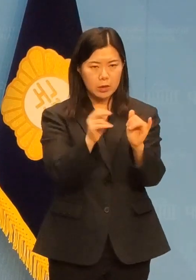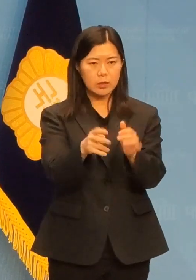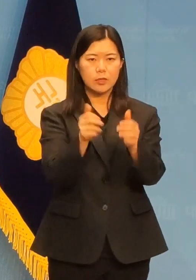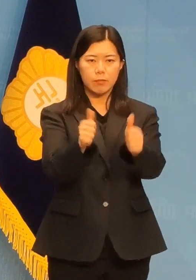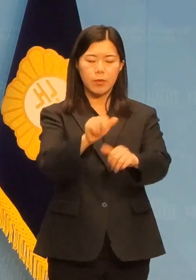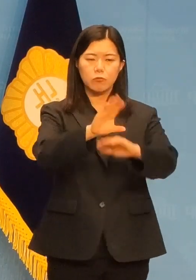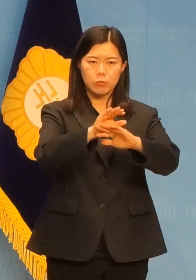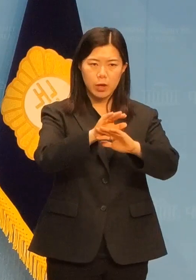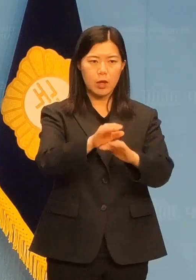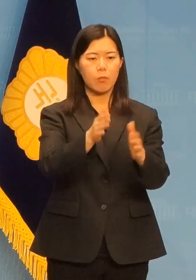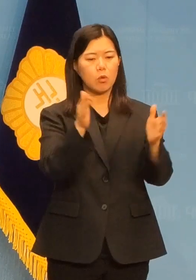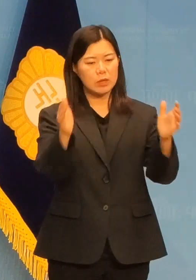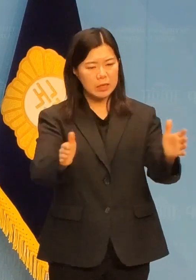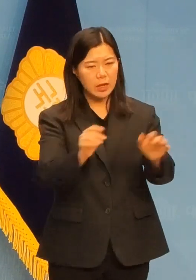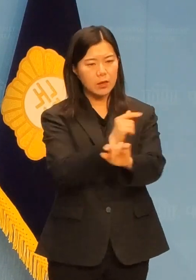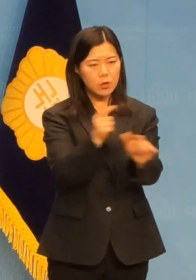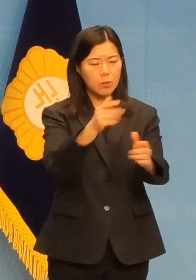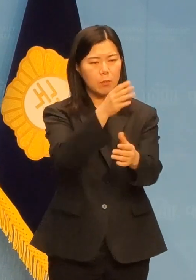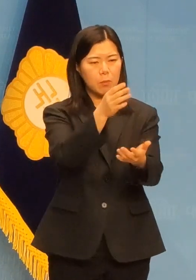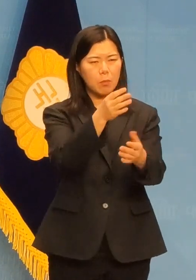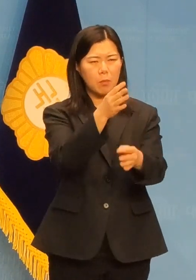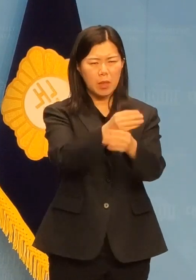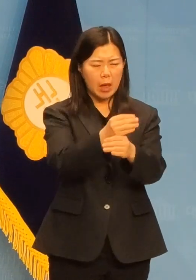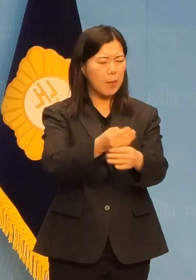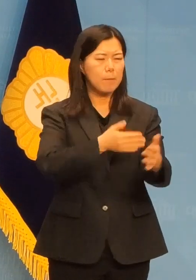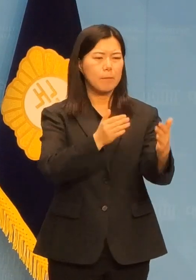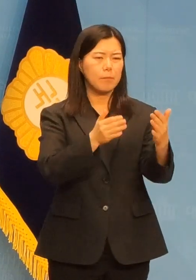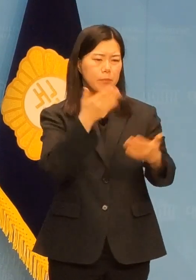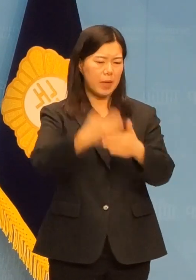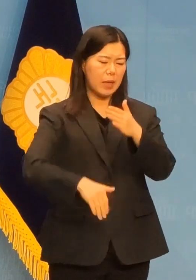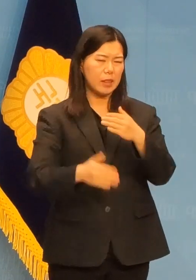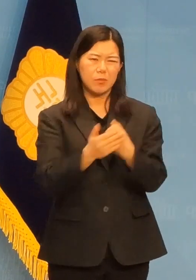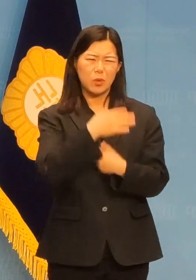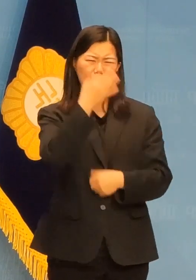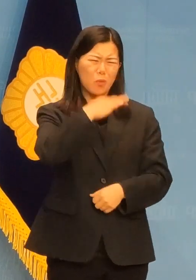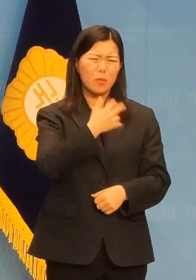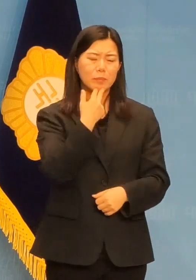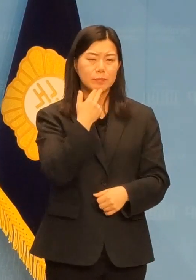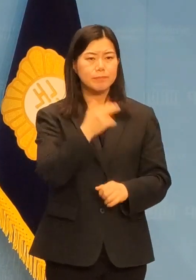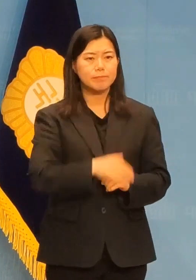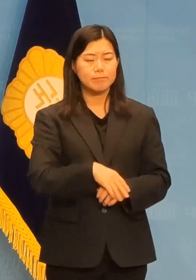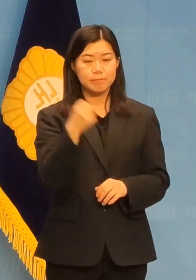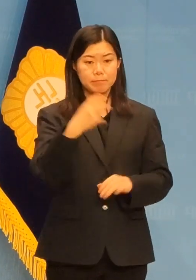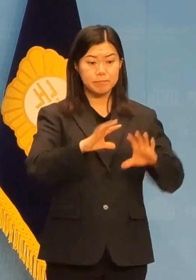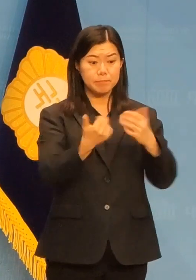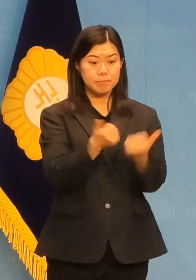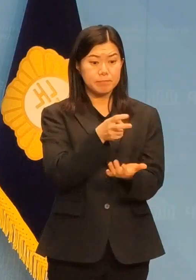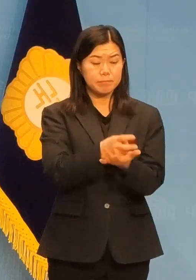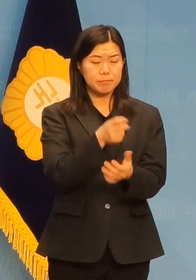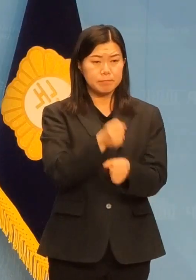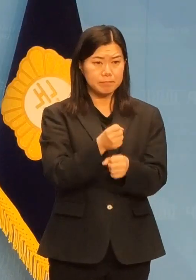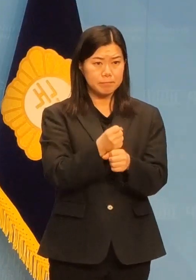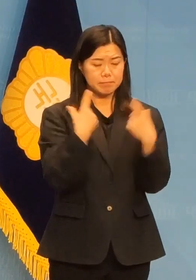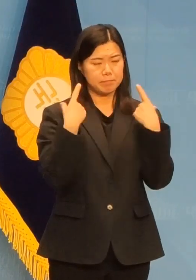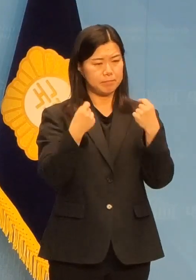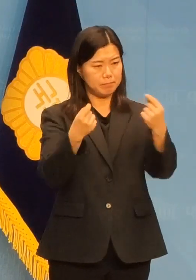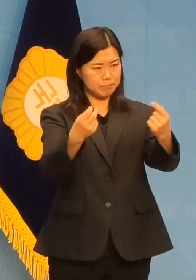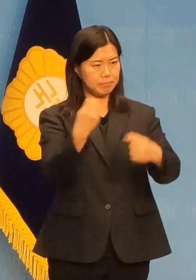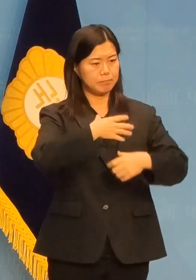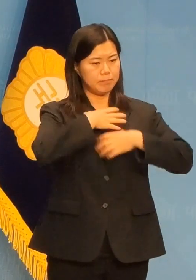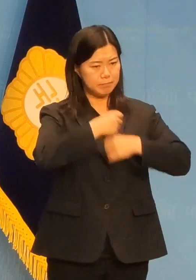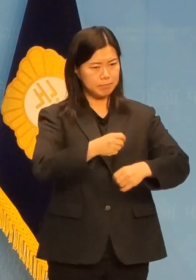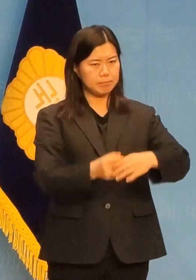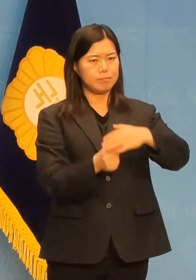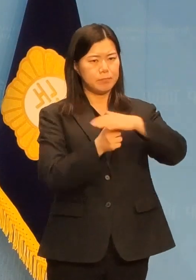재판중개, 재판기간 등에 관한 규정이 빠져 실효성이 제한적입니다. 또한 국회 입법이 갖는 지속성과 안정성,